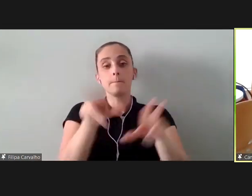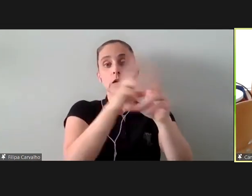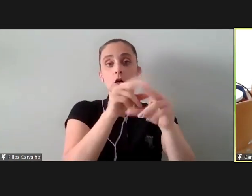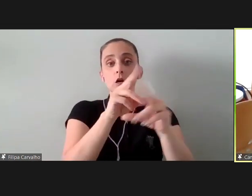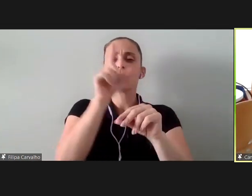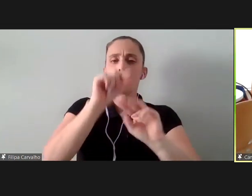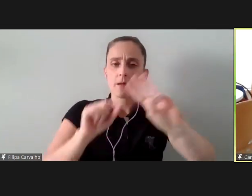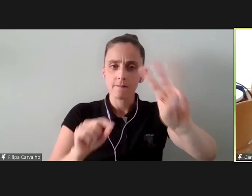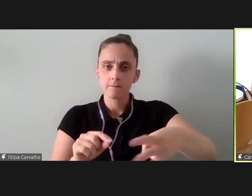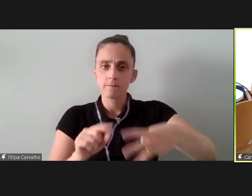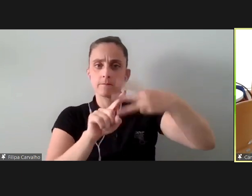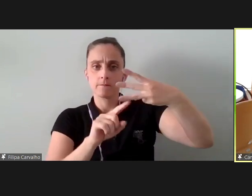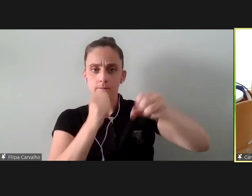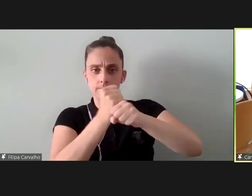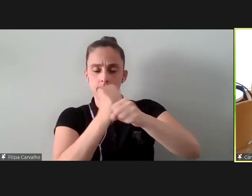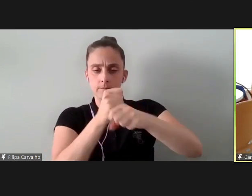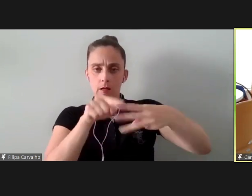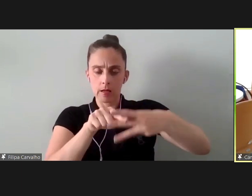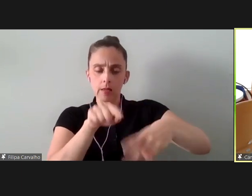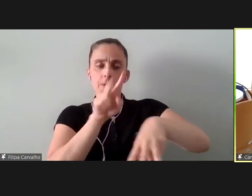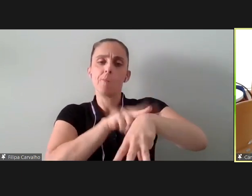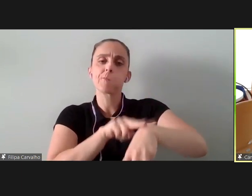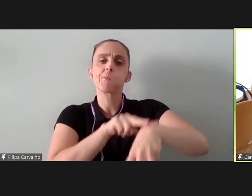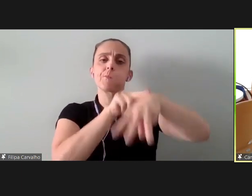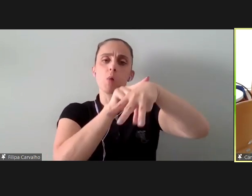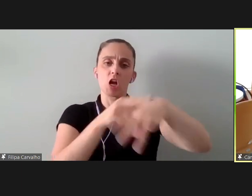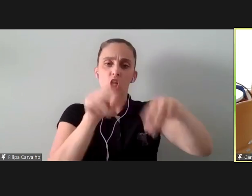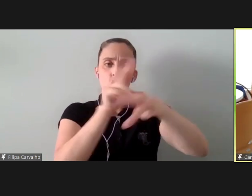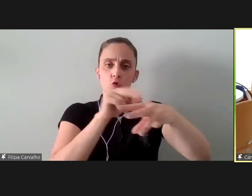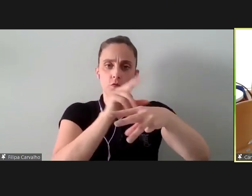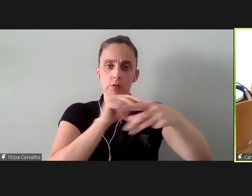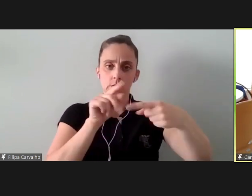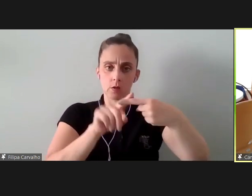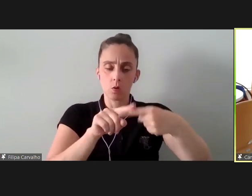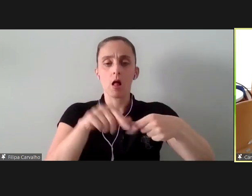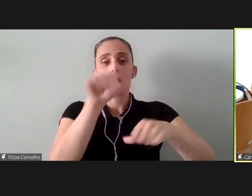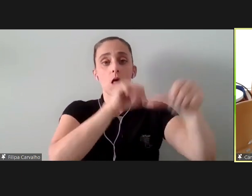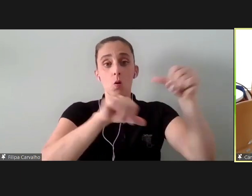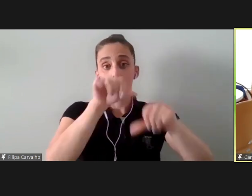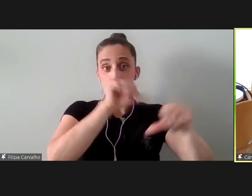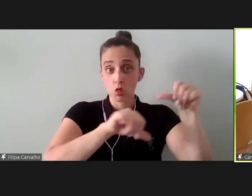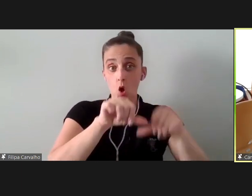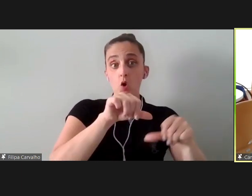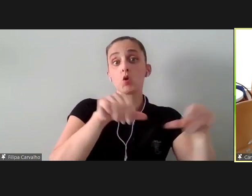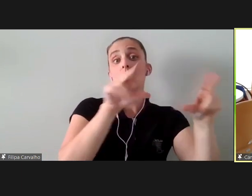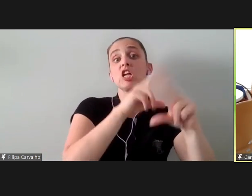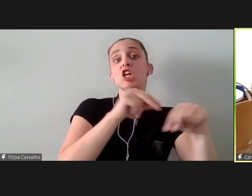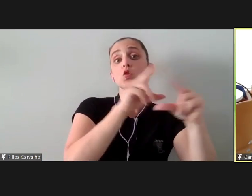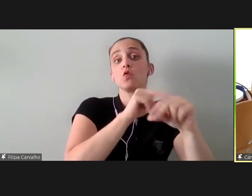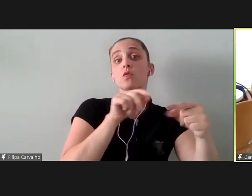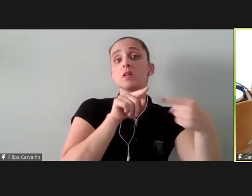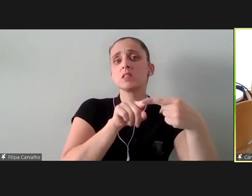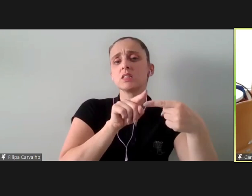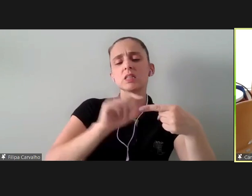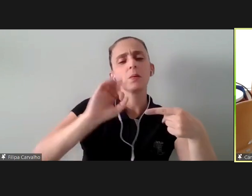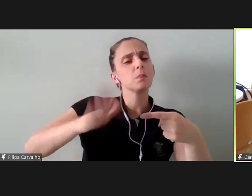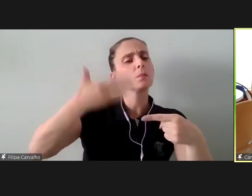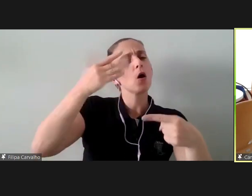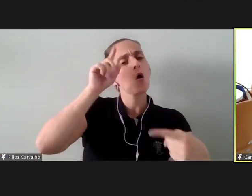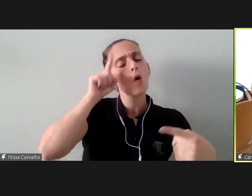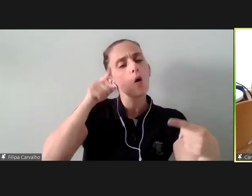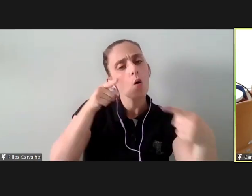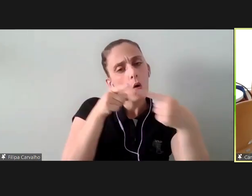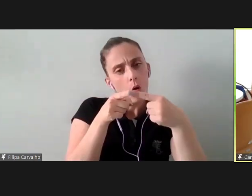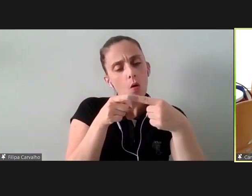3 frentes de atuação aqui na diretoria de inovação. Nós temos o laboratório de inovação, que tem como principal